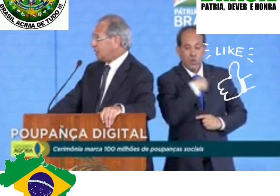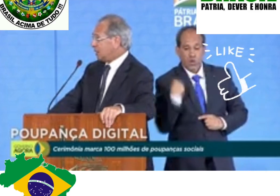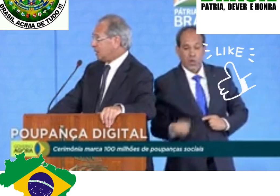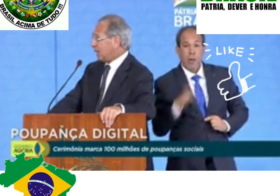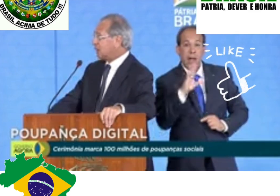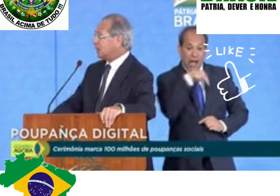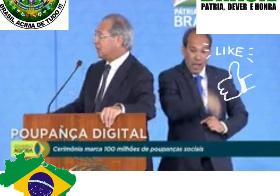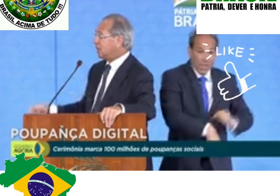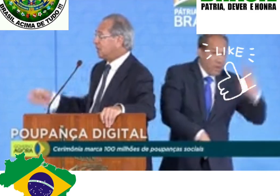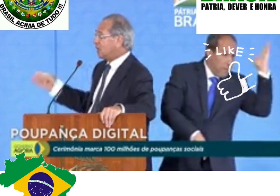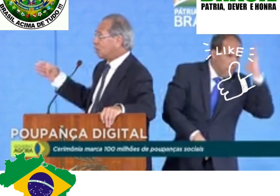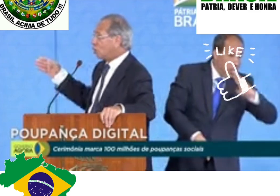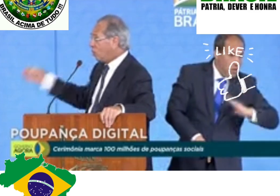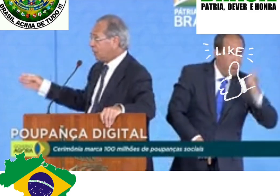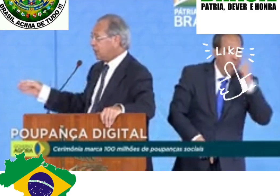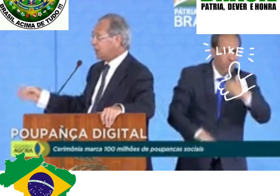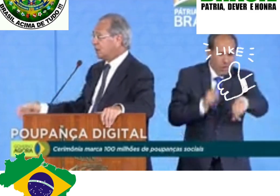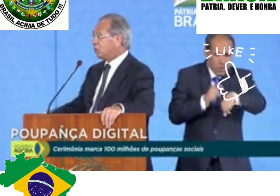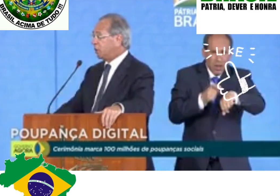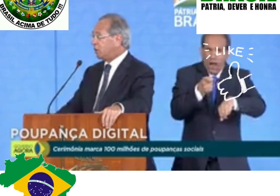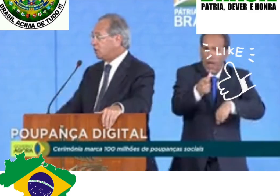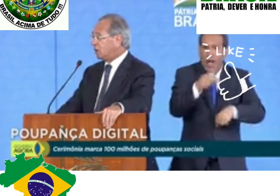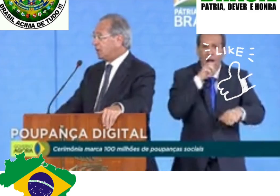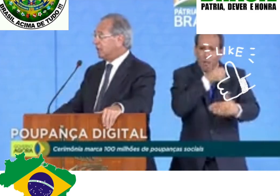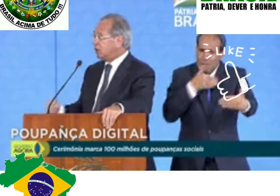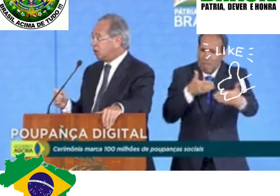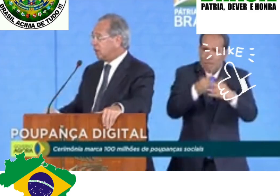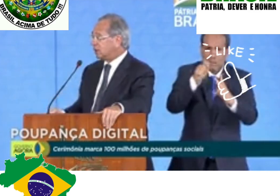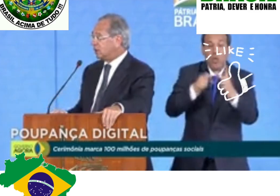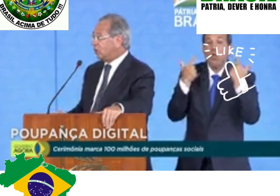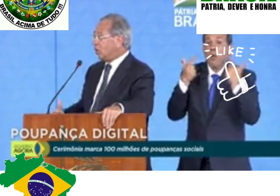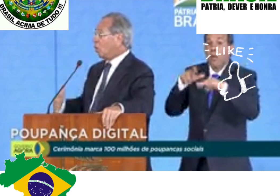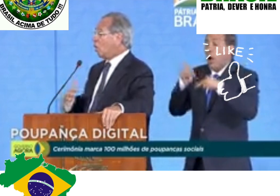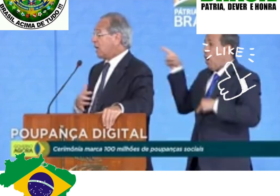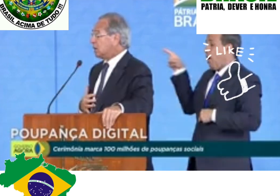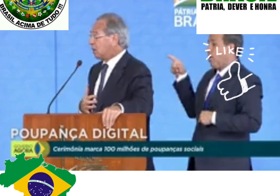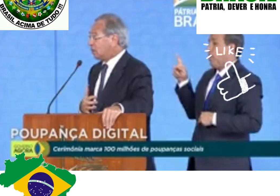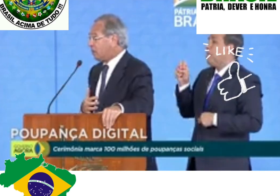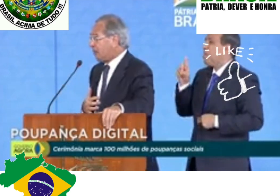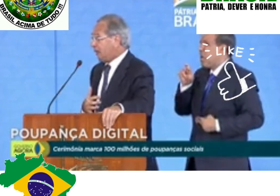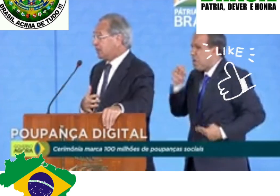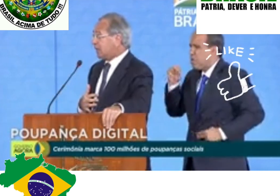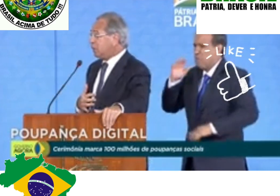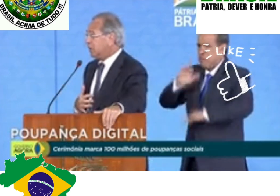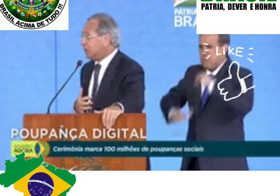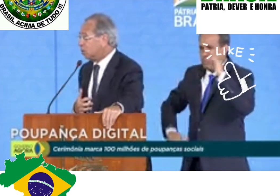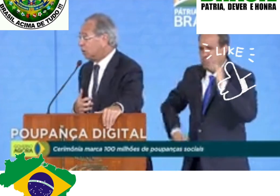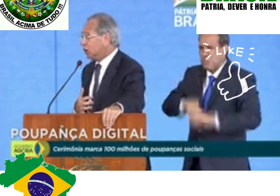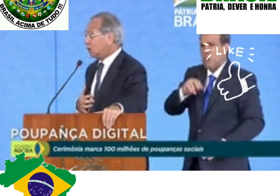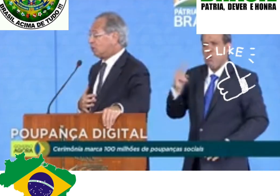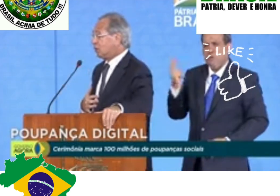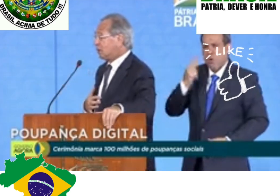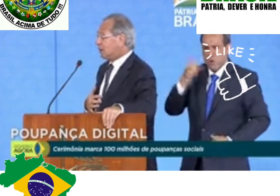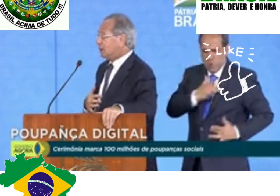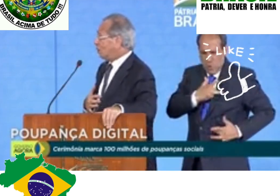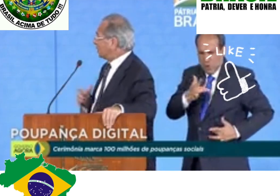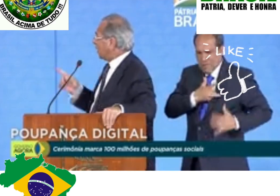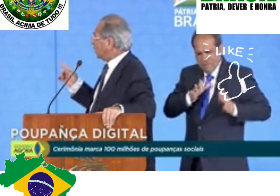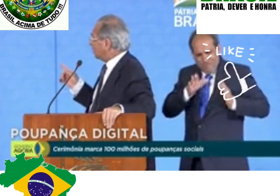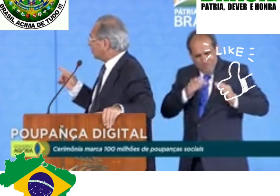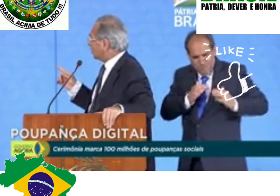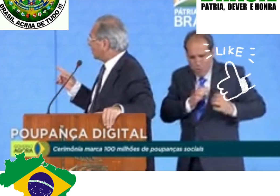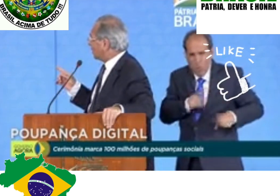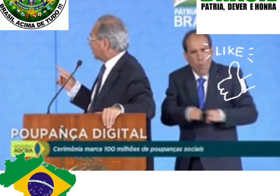meses, graças a essa competência do Pedro, a dedicação, o coração. Ele sabia desde o início,